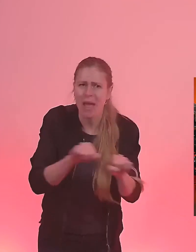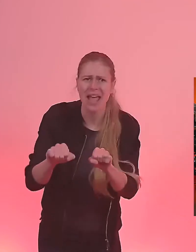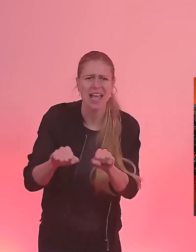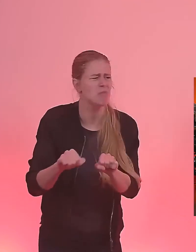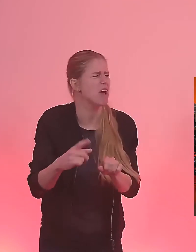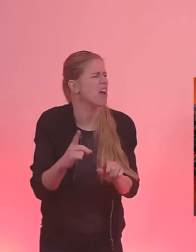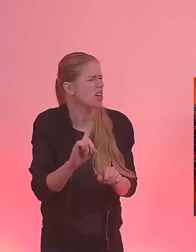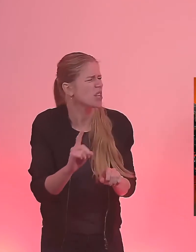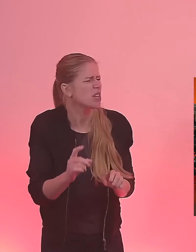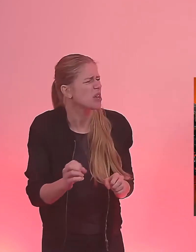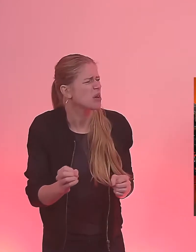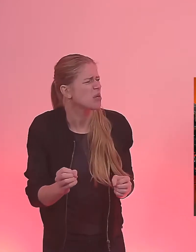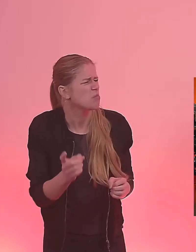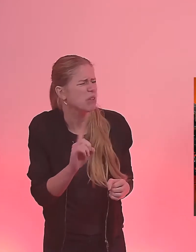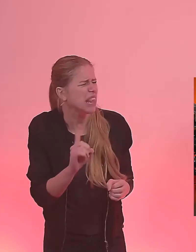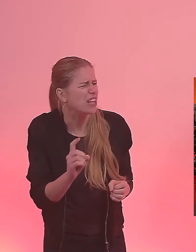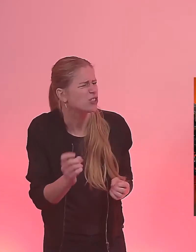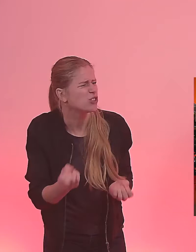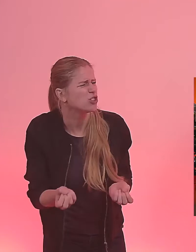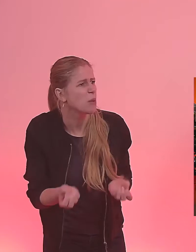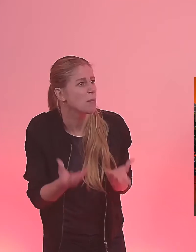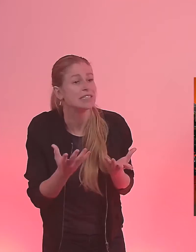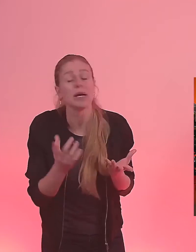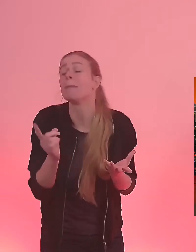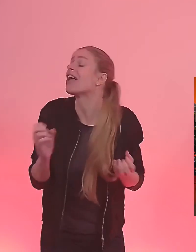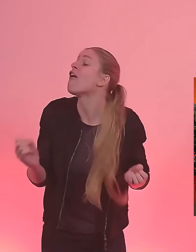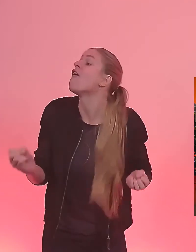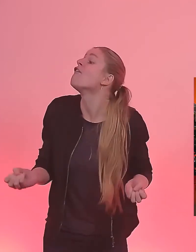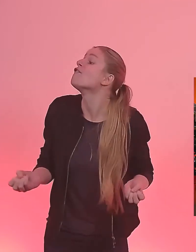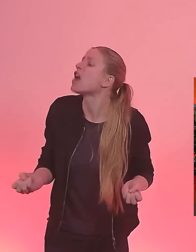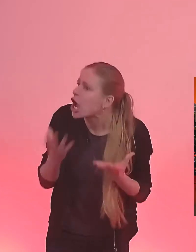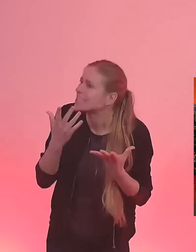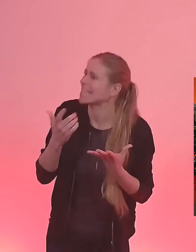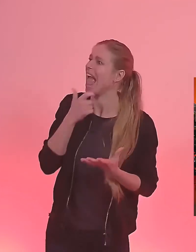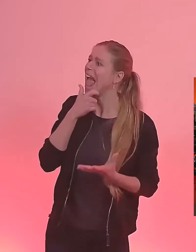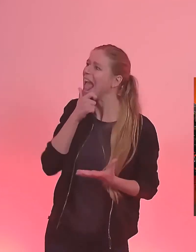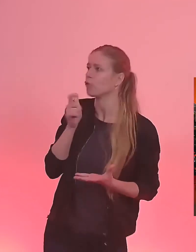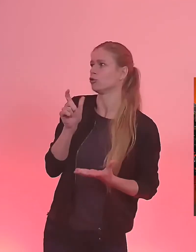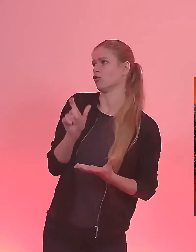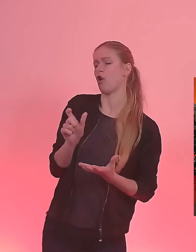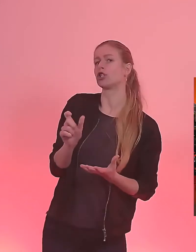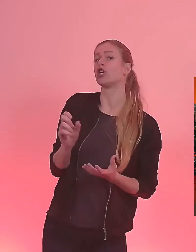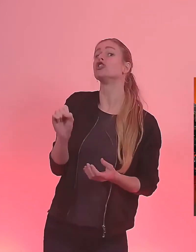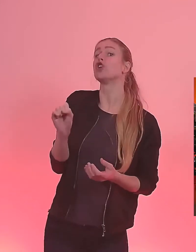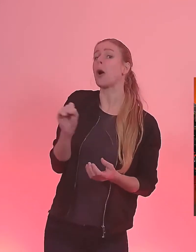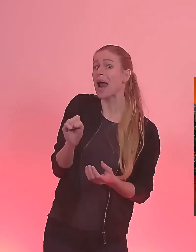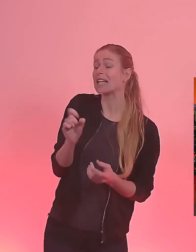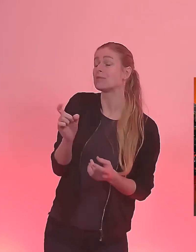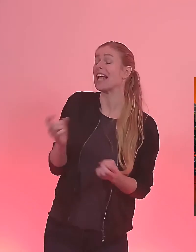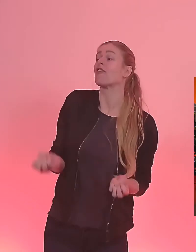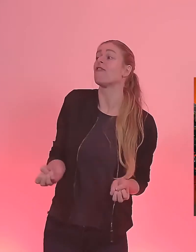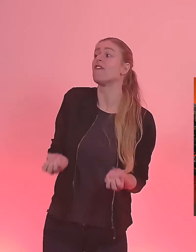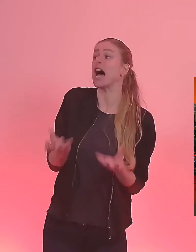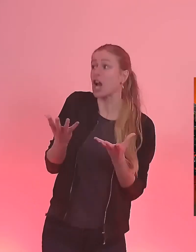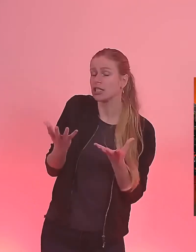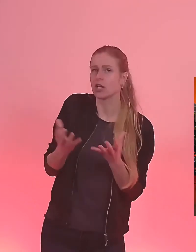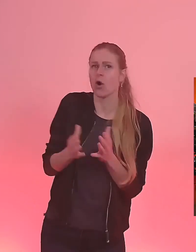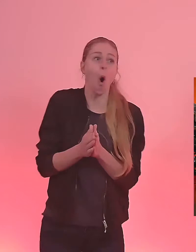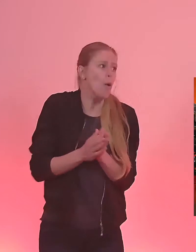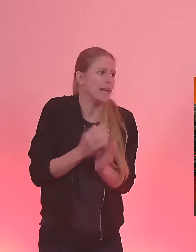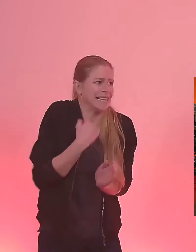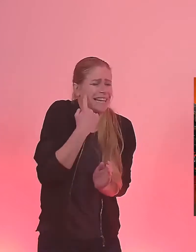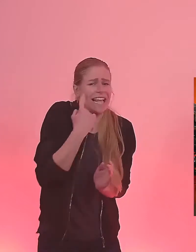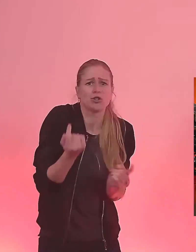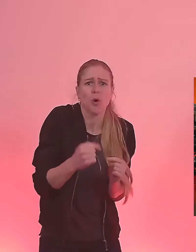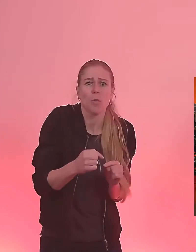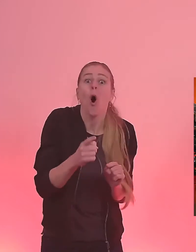eigenlijk? Surprise betekent verrassing in het Engels. Heb ik op school geleerd. Cool, hè? Okay. Ik denk dat ze komt. Ja, hey kids, doen